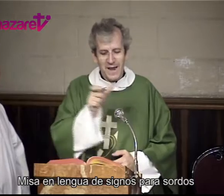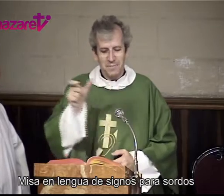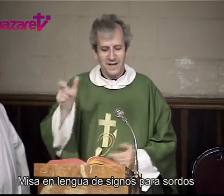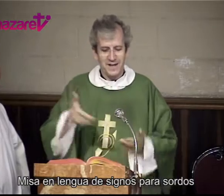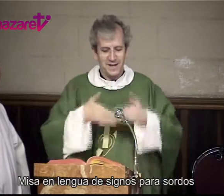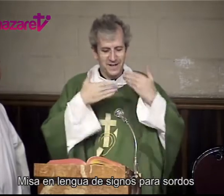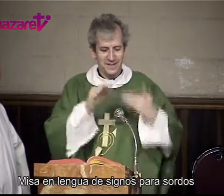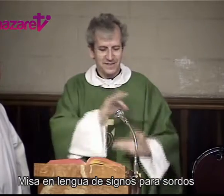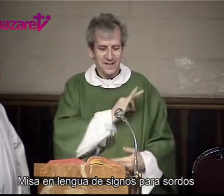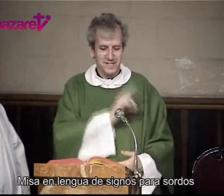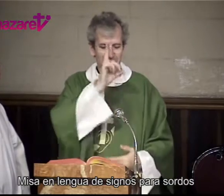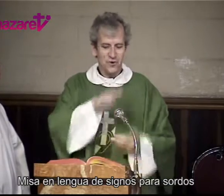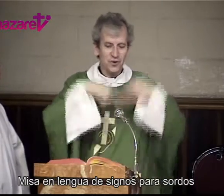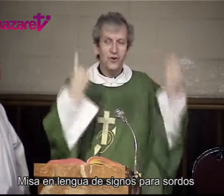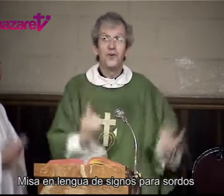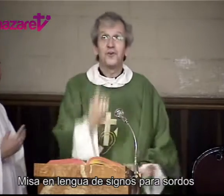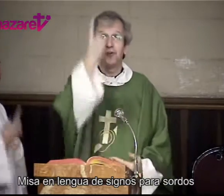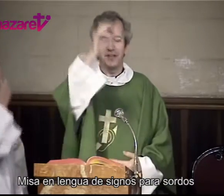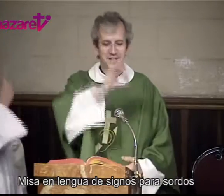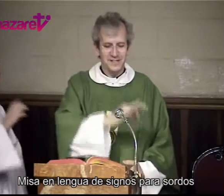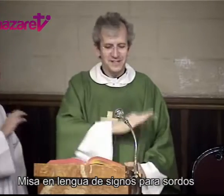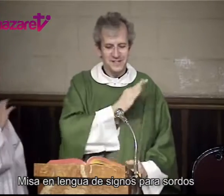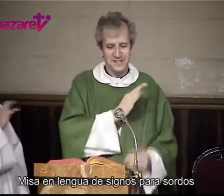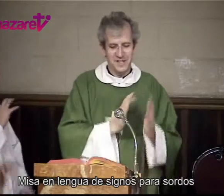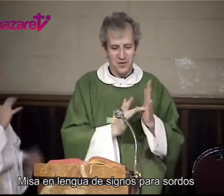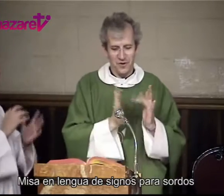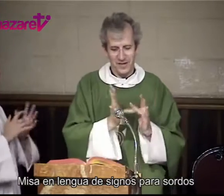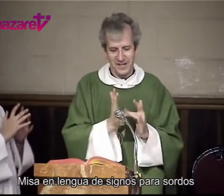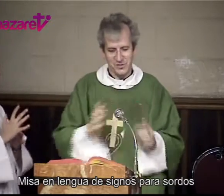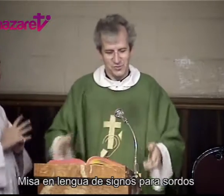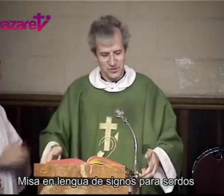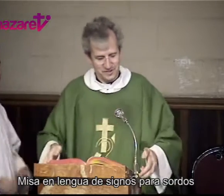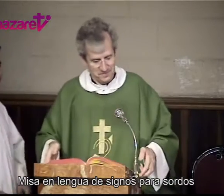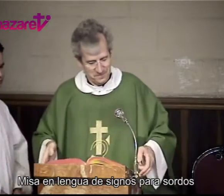Palabra del Señor, gloria a ti, Señor Jesús.